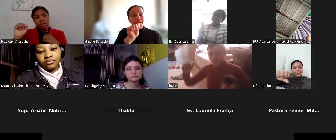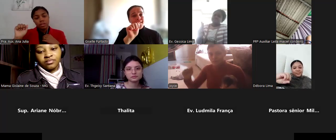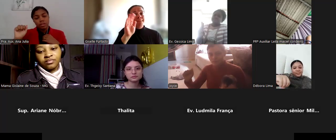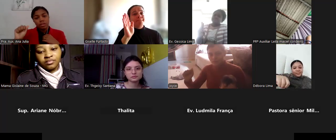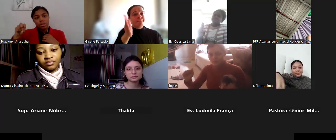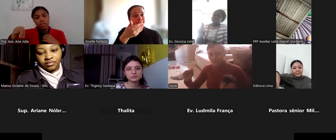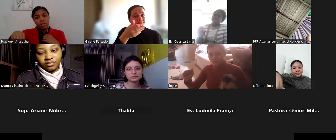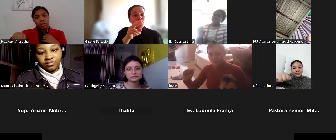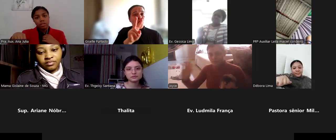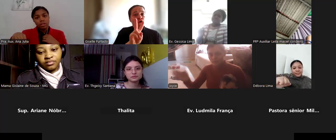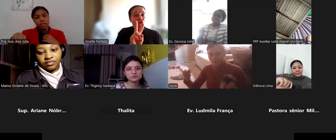ama